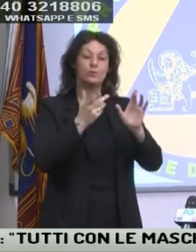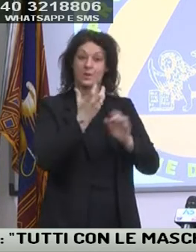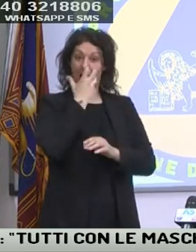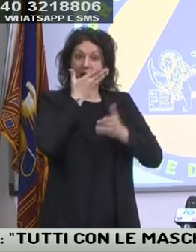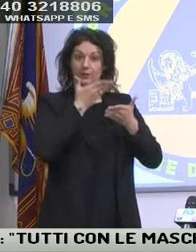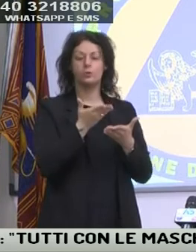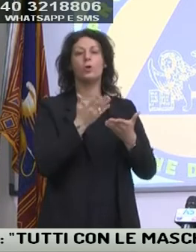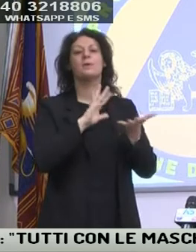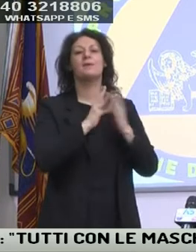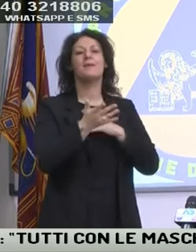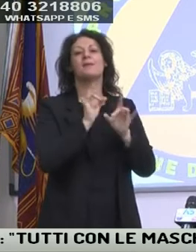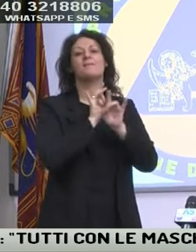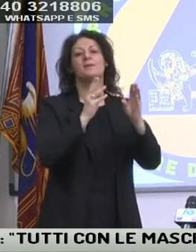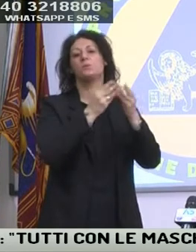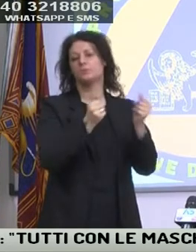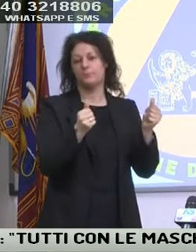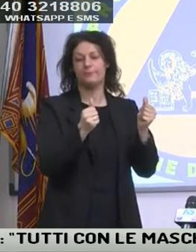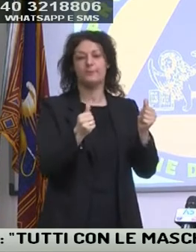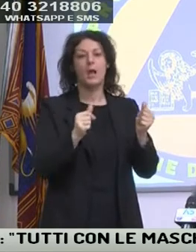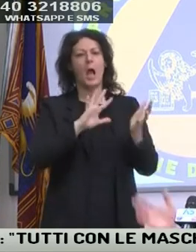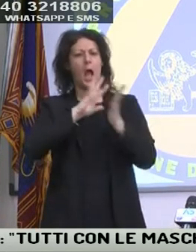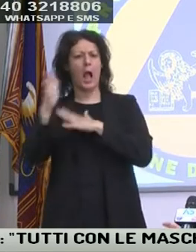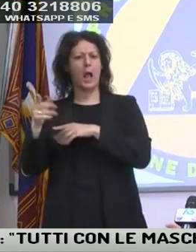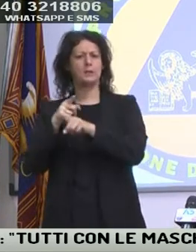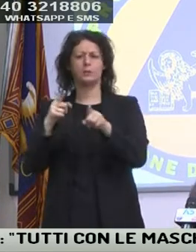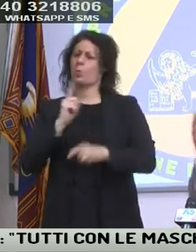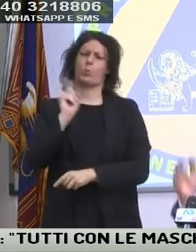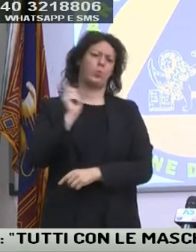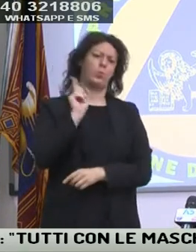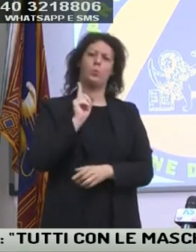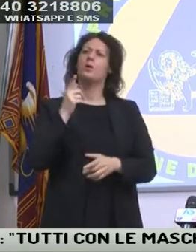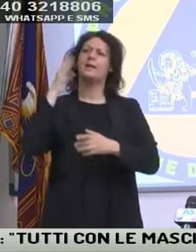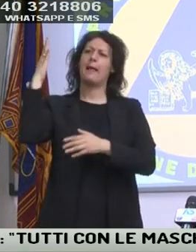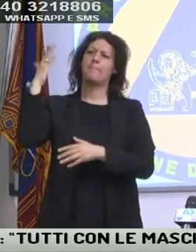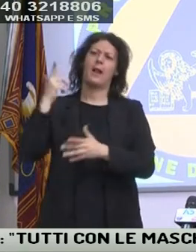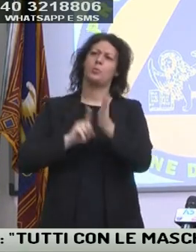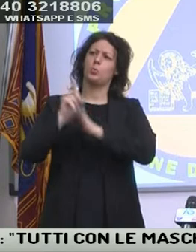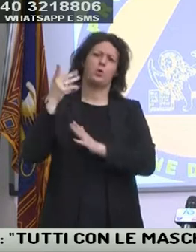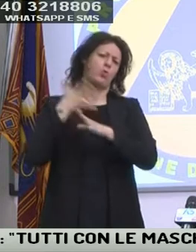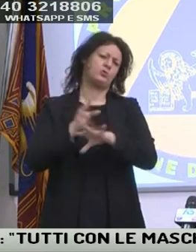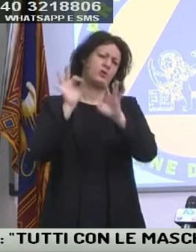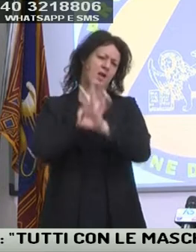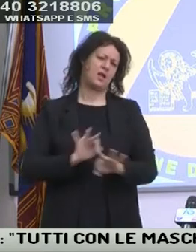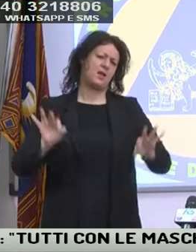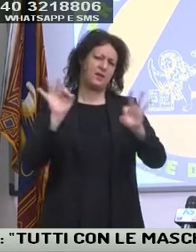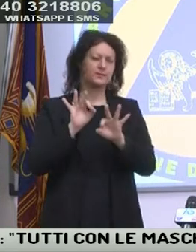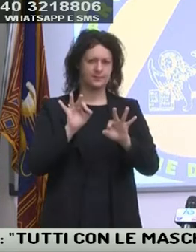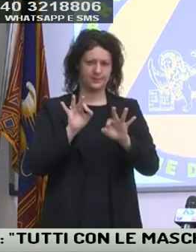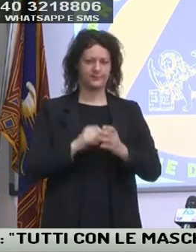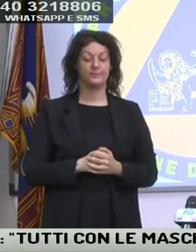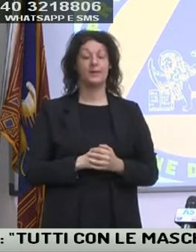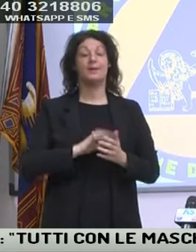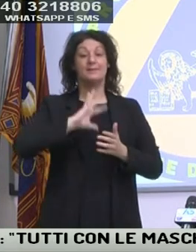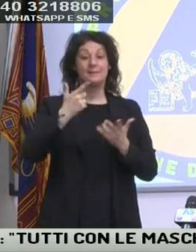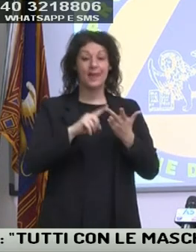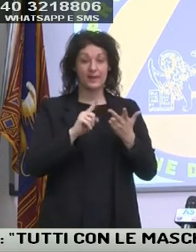della temperatura ambientale. Altri virologi dicevano no, la temperatura non c'entra niente, il virus non gliene frega niente della temperatura. Terzo